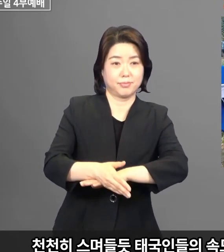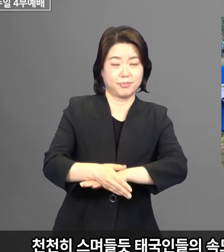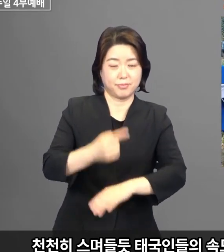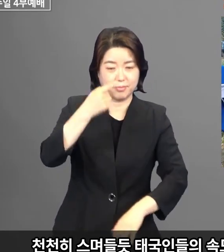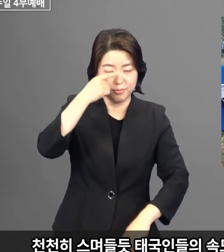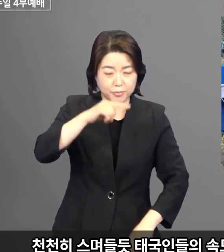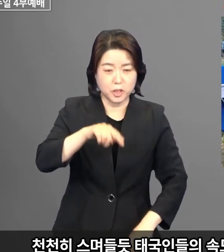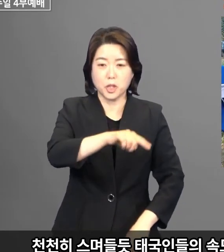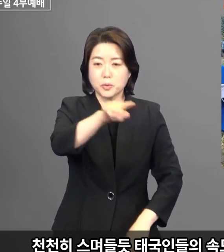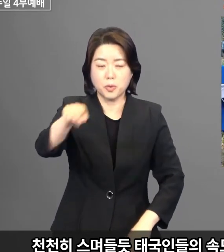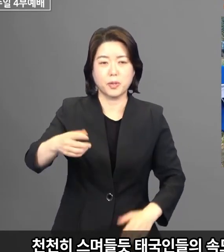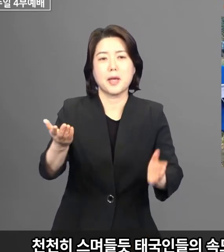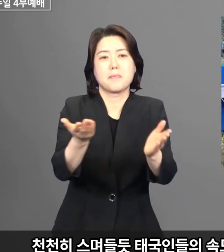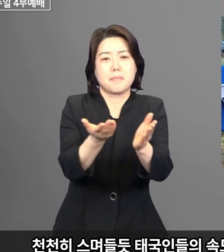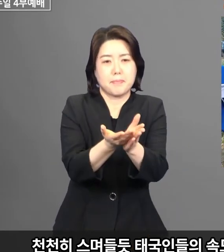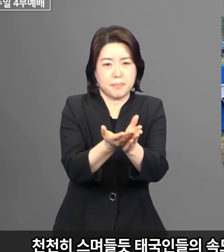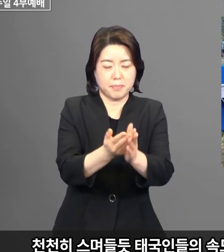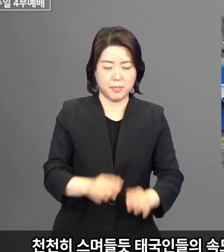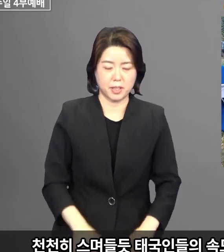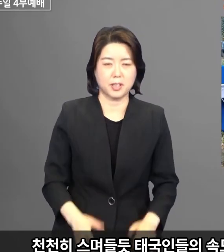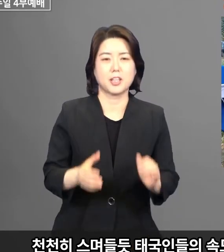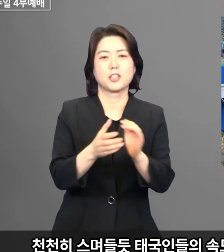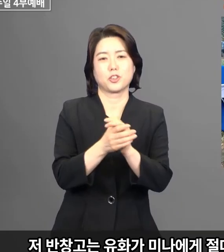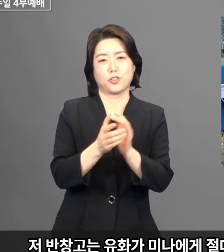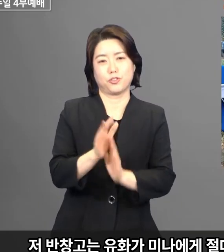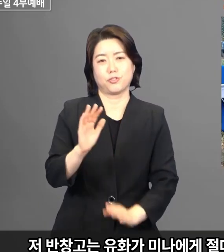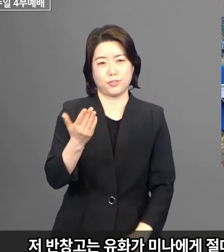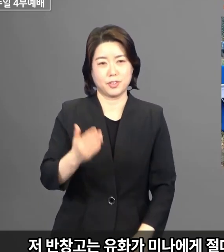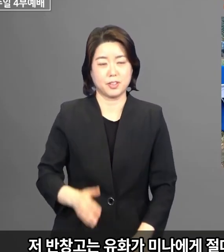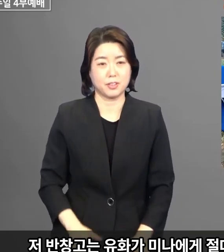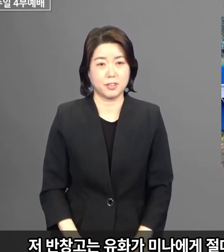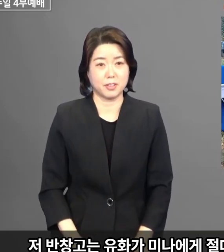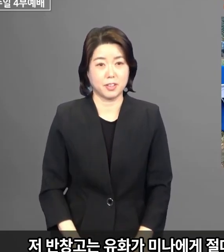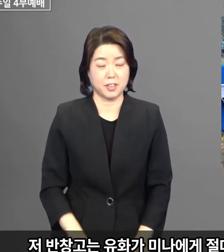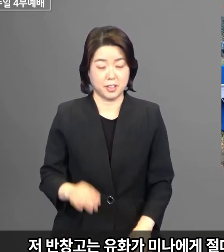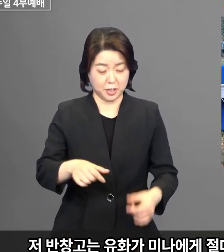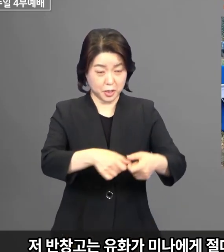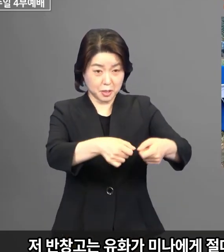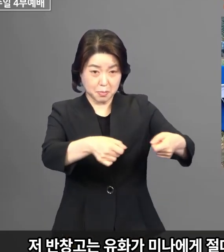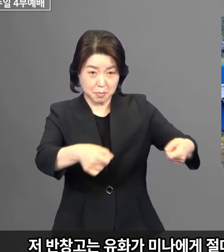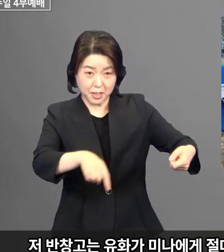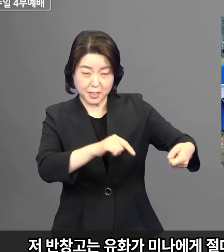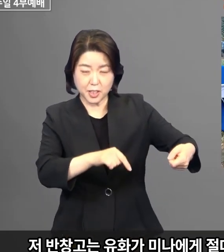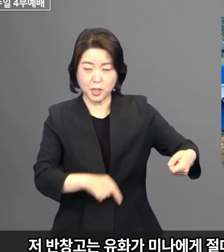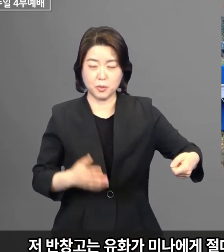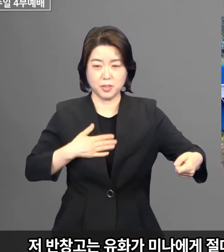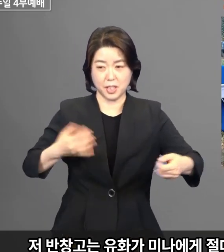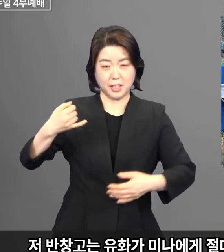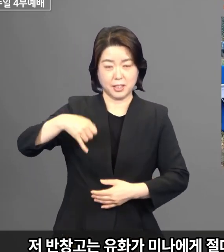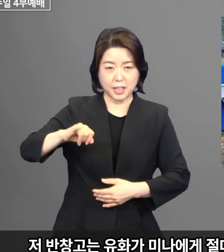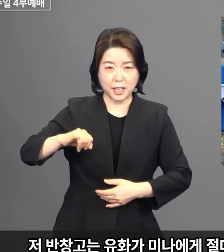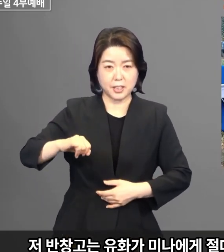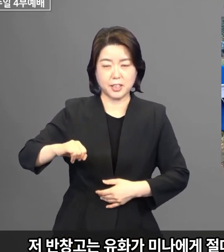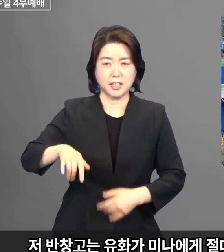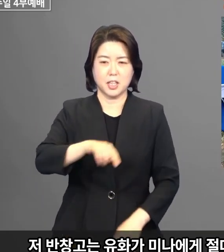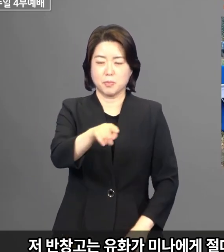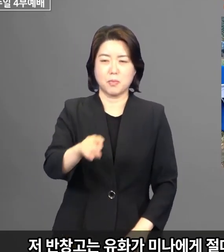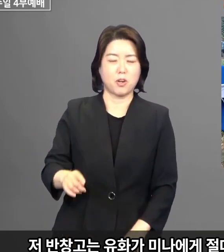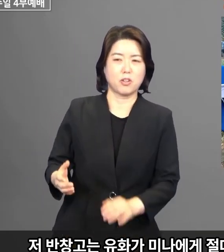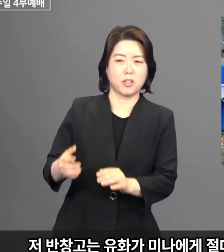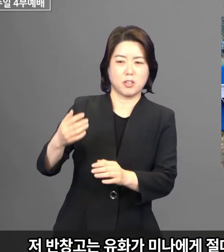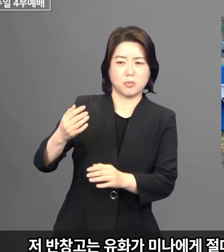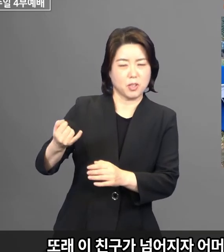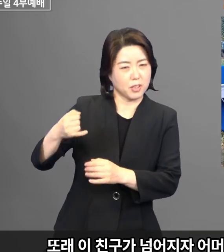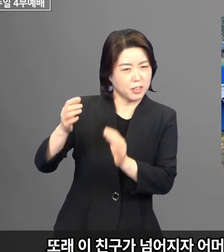태국인들의 속도에 맞춰서 친구가 되어갔습니다. 저 반창고는 유하가 미나에게 절대 주지 않는 뽀로로